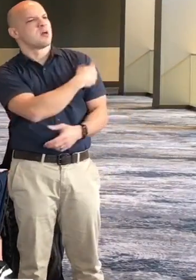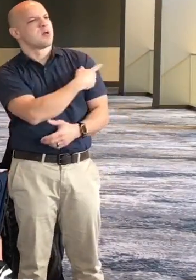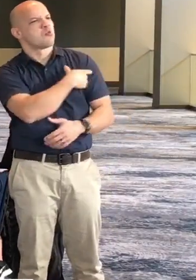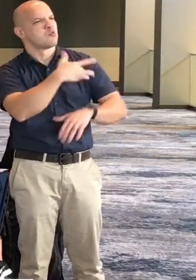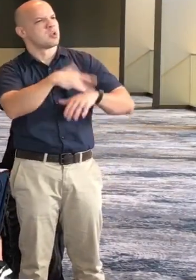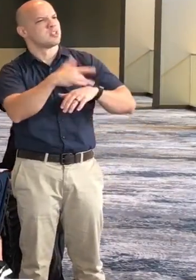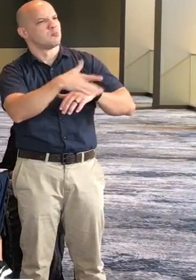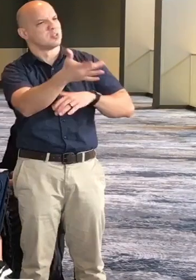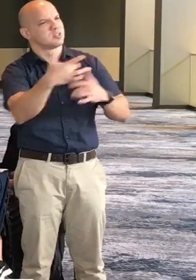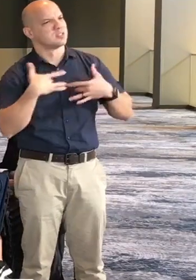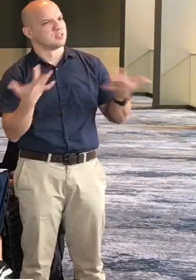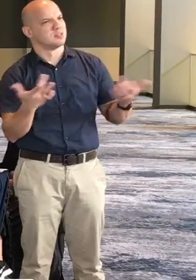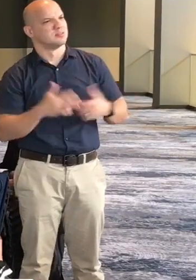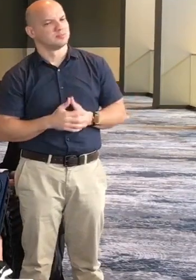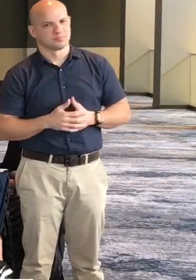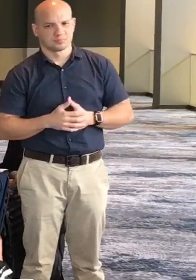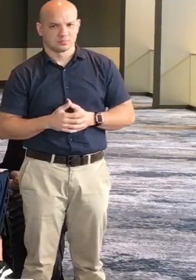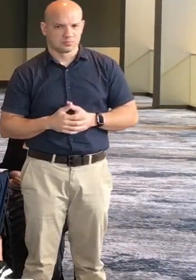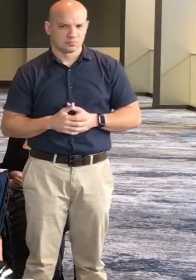en esta actividad?